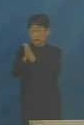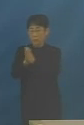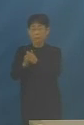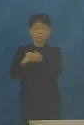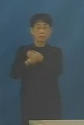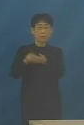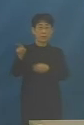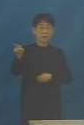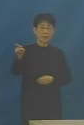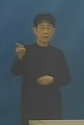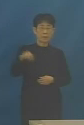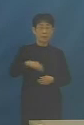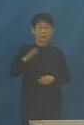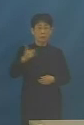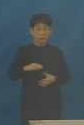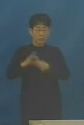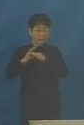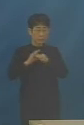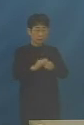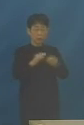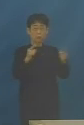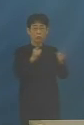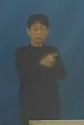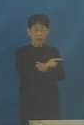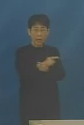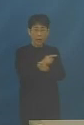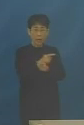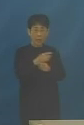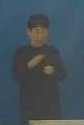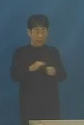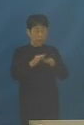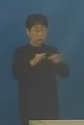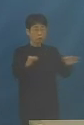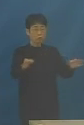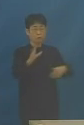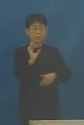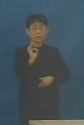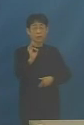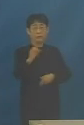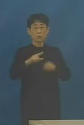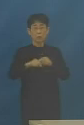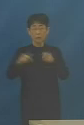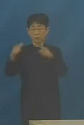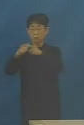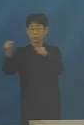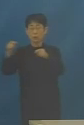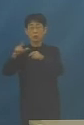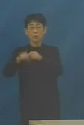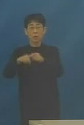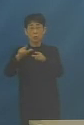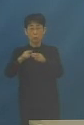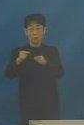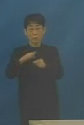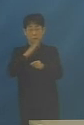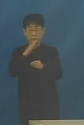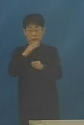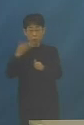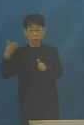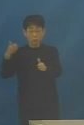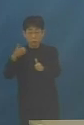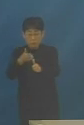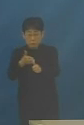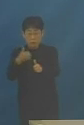ず例えば持続か給付金のようなマークにとしても直接給付をしていくような仕組みがあってもいい